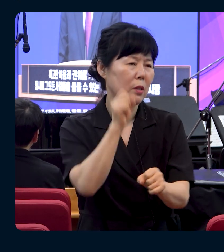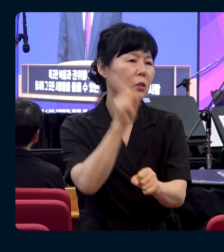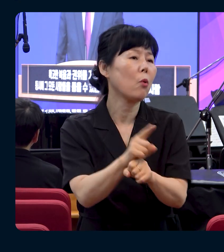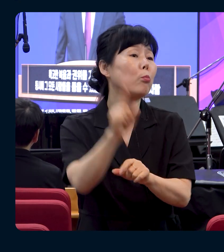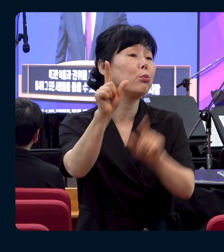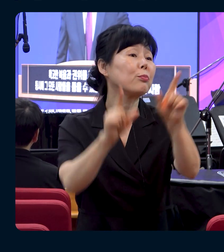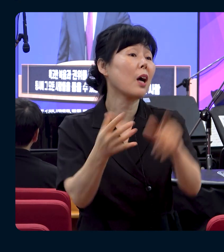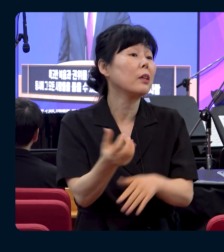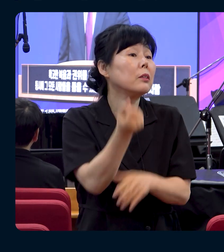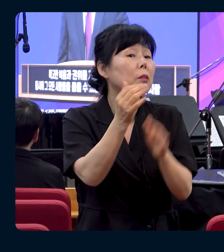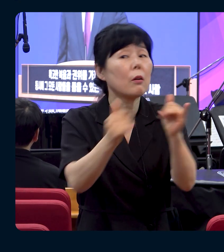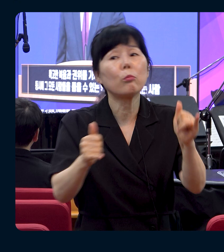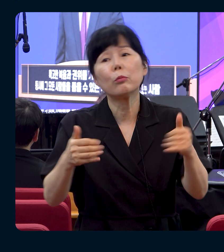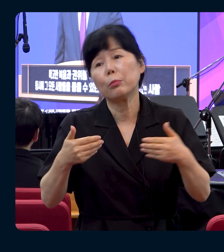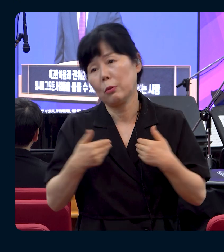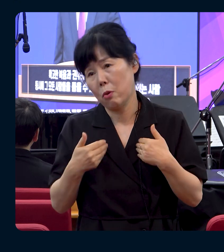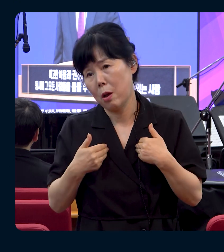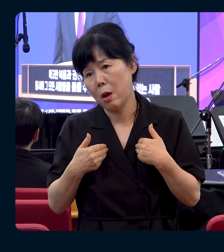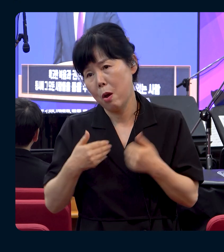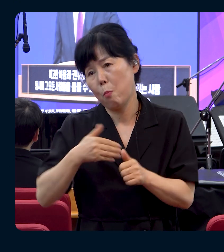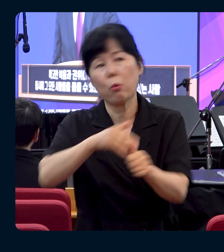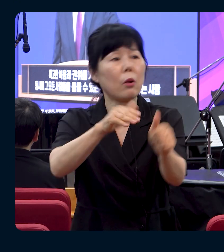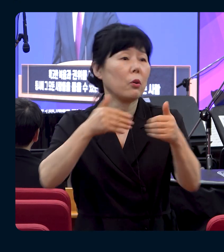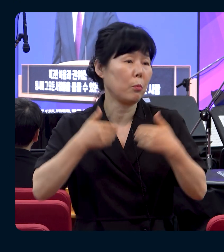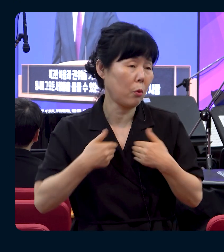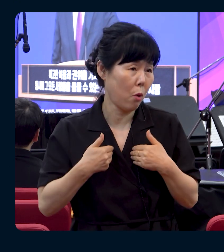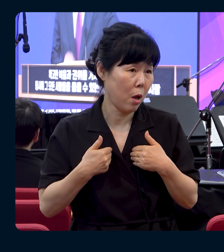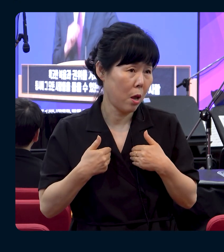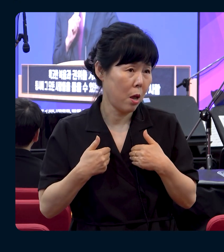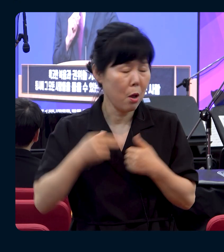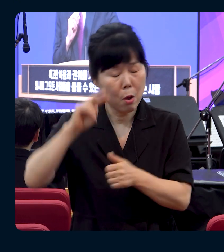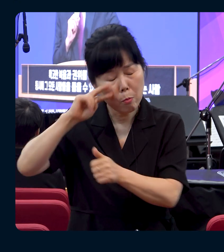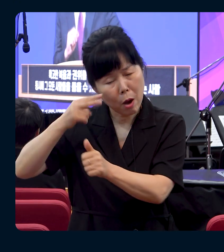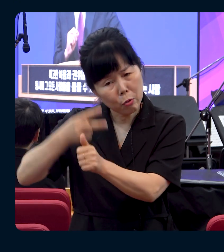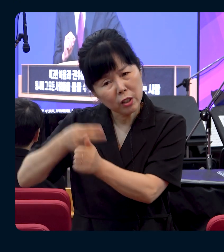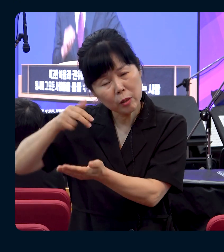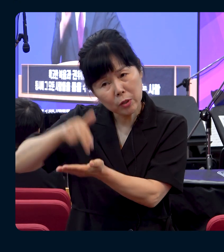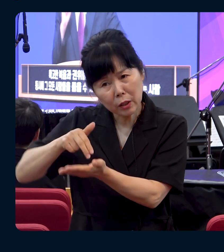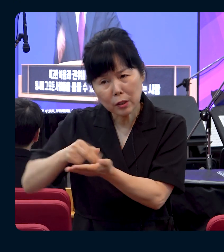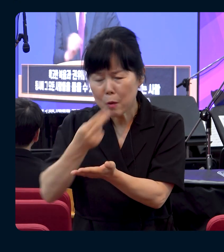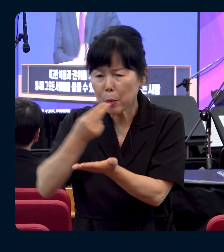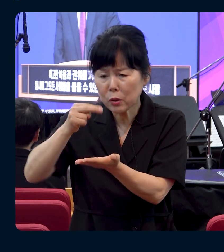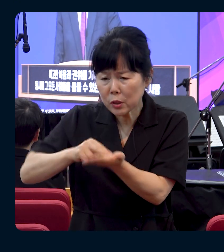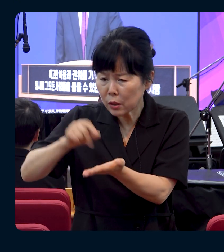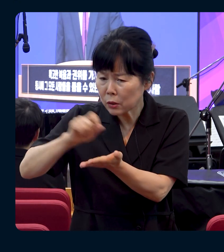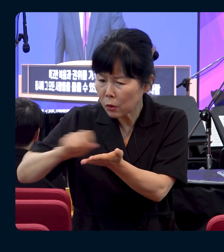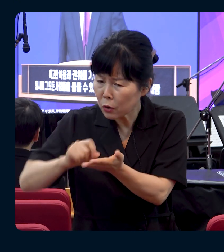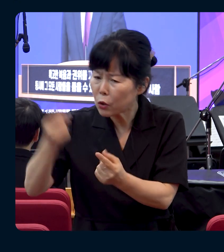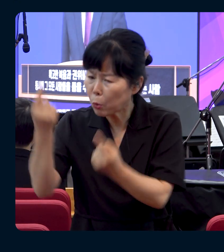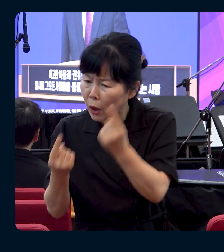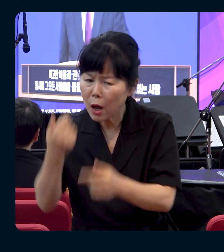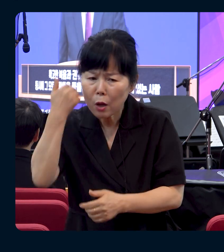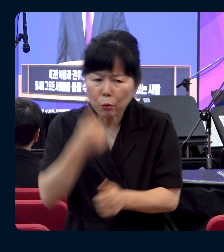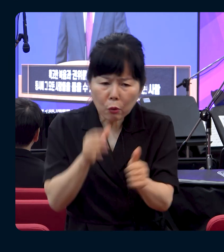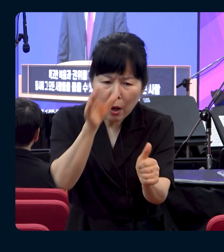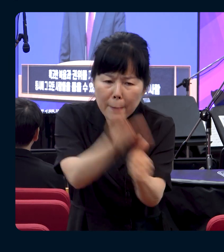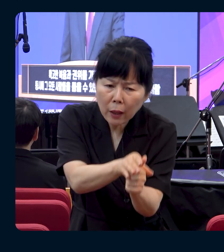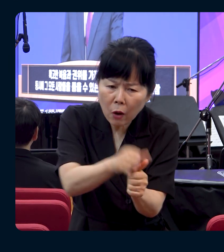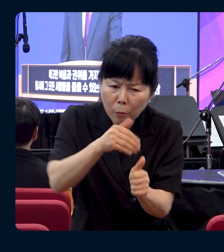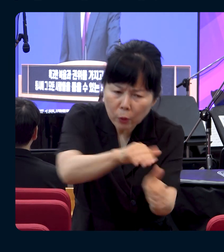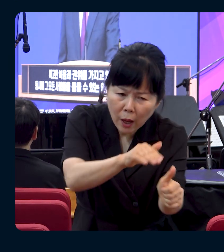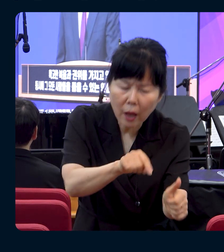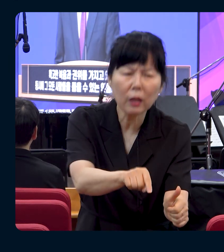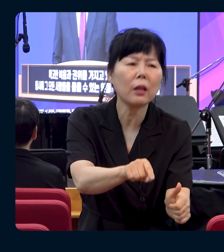누구를 보낼 것이냐? 아마 이것은 바울 사도에게 편지를 쓰는 것보다 더 힘들었을 것이다. 누구를 보낼